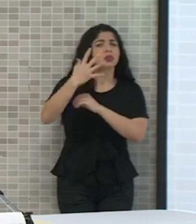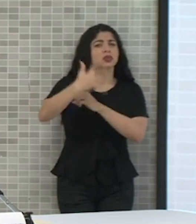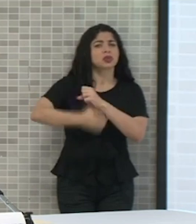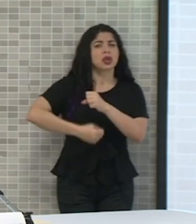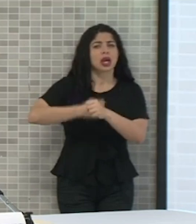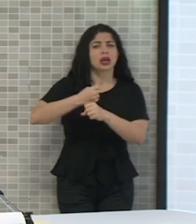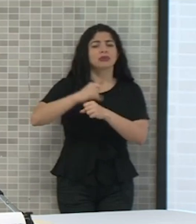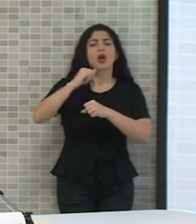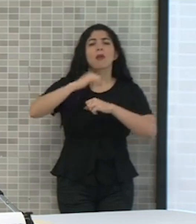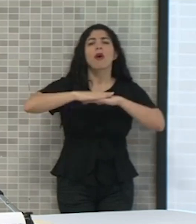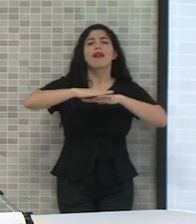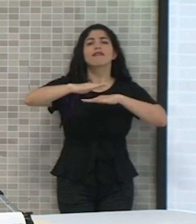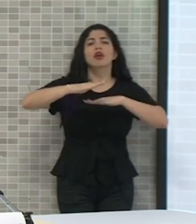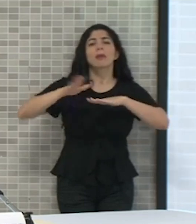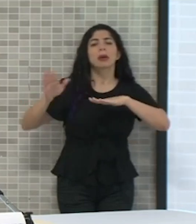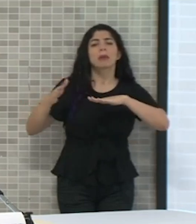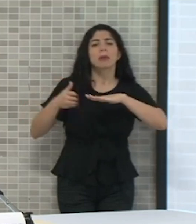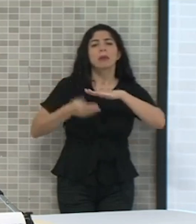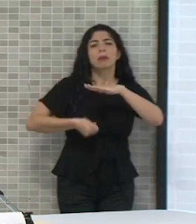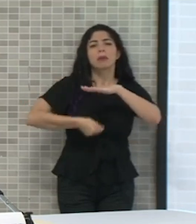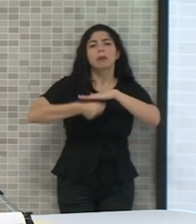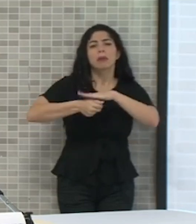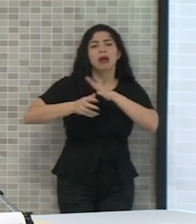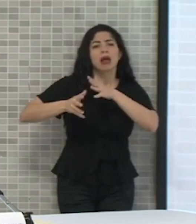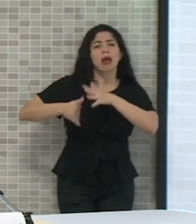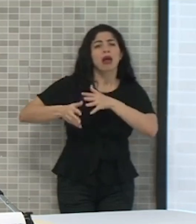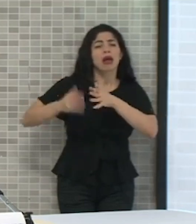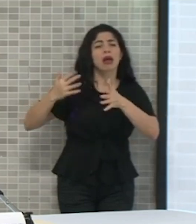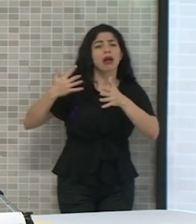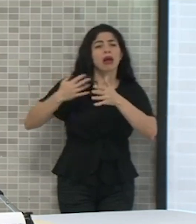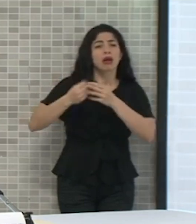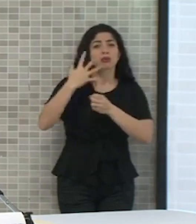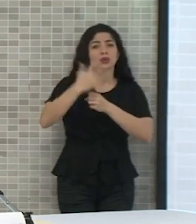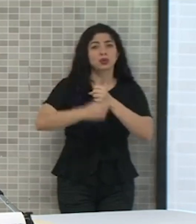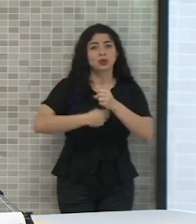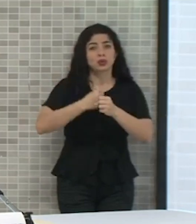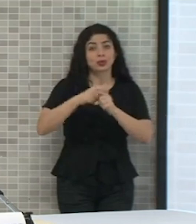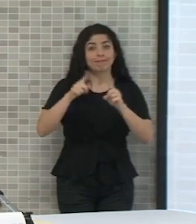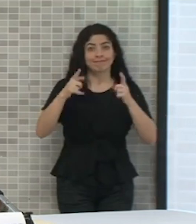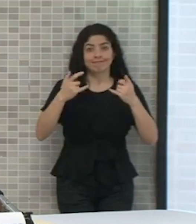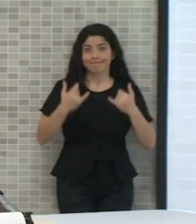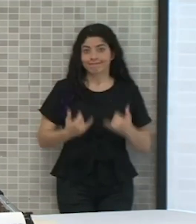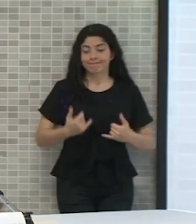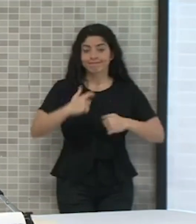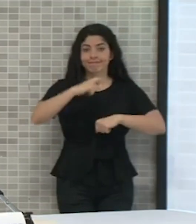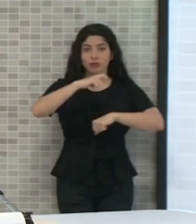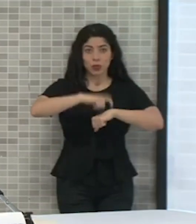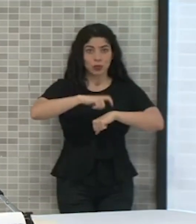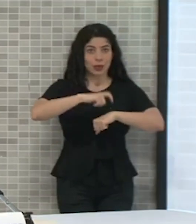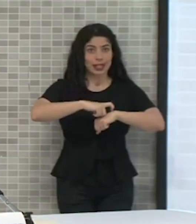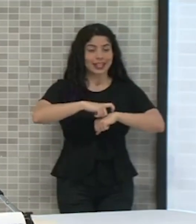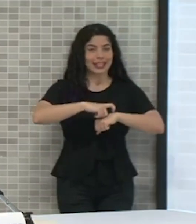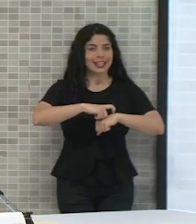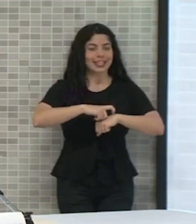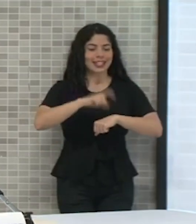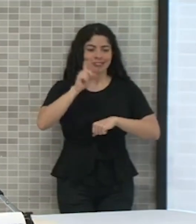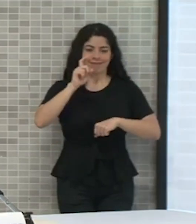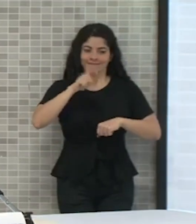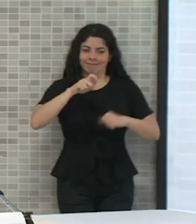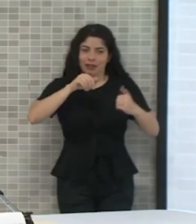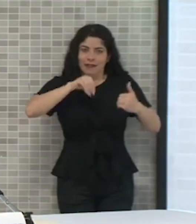debajo de la alfombra. Pues llegó la hora de enfrentarlos